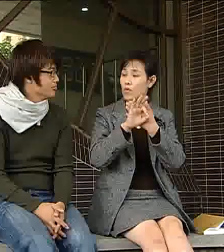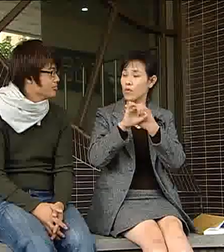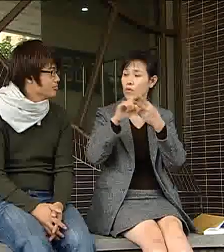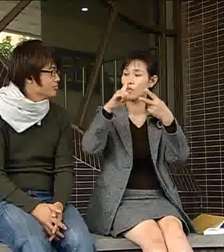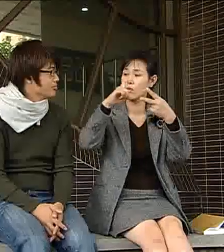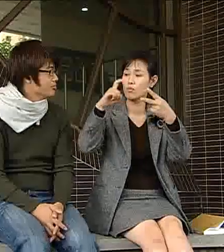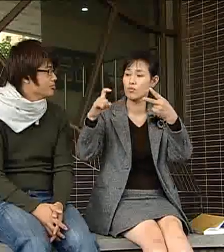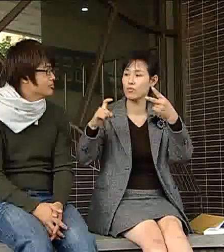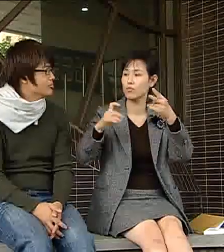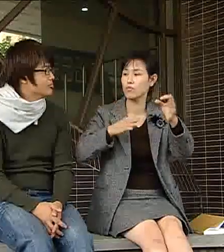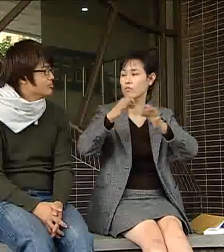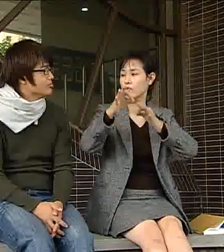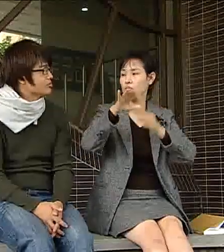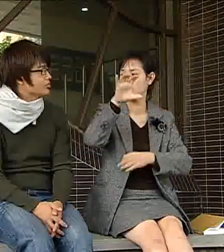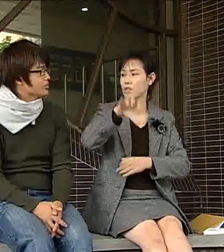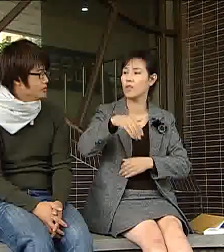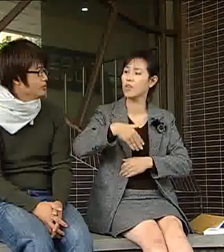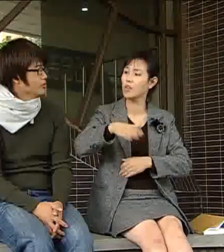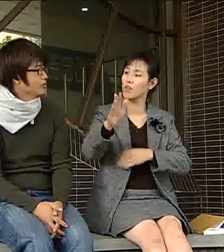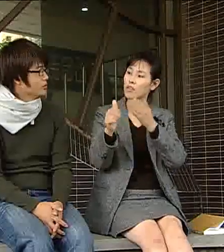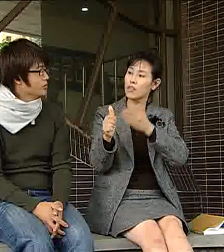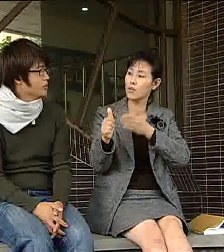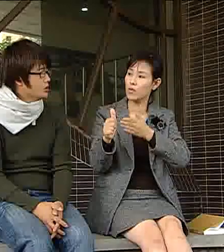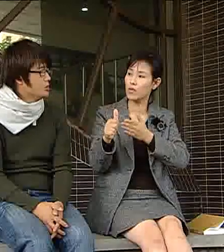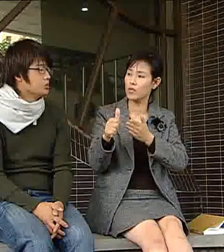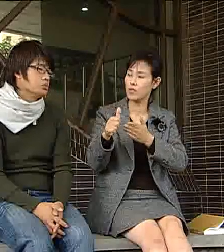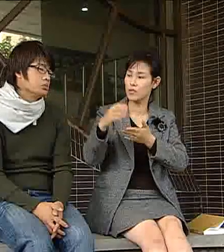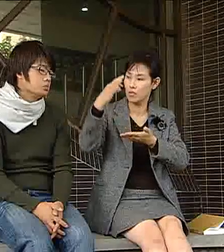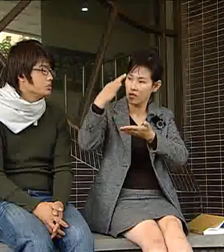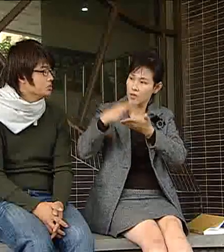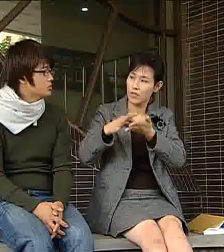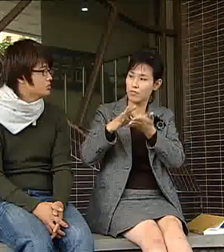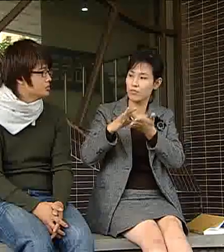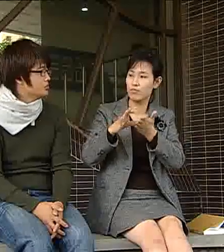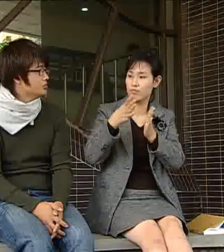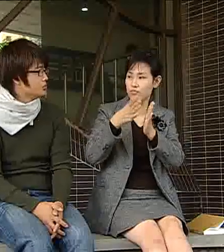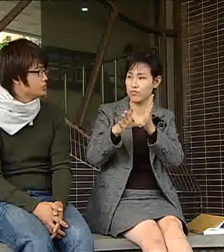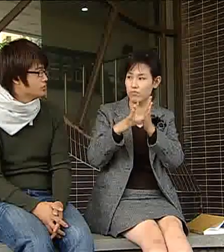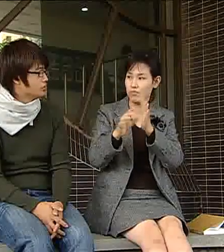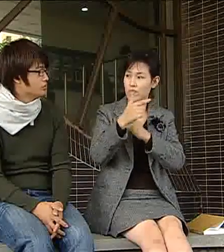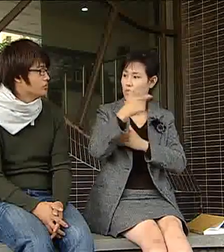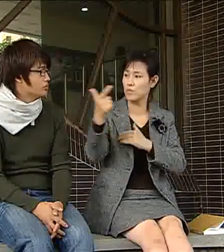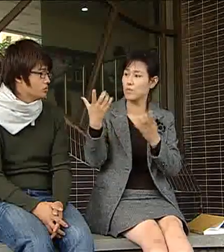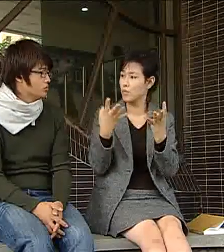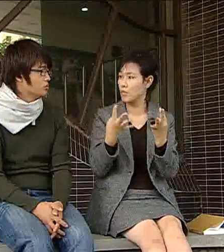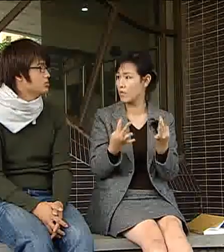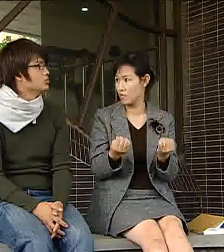그러면 동대문 시장에 가세요. 싼 물건이 아주 많아요.